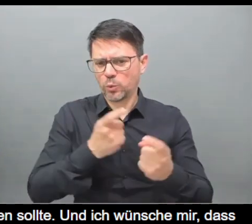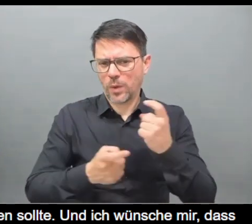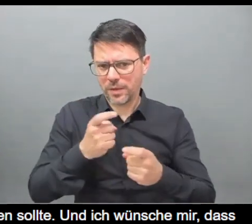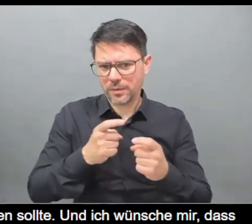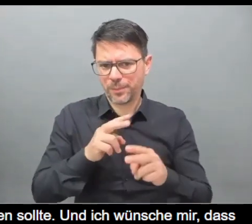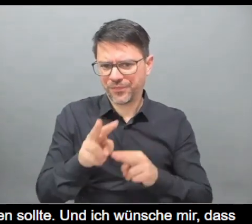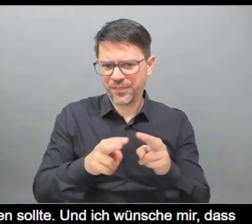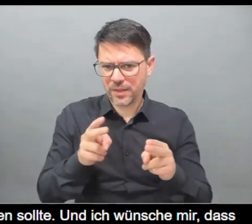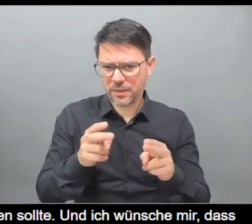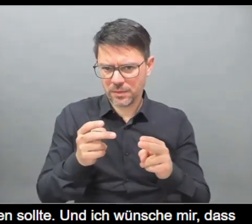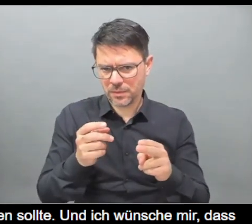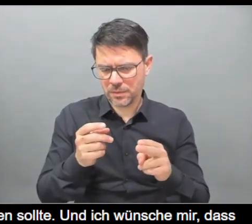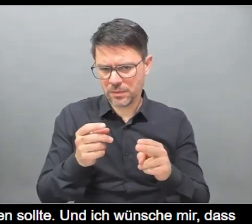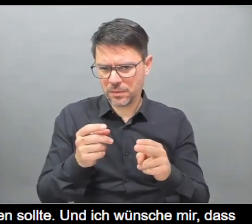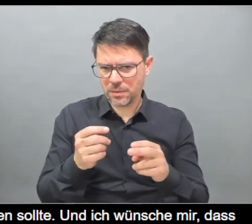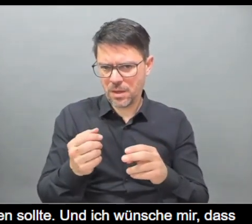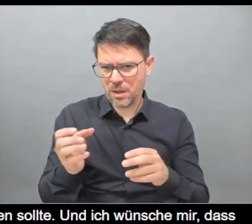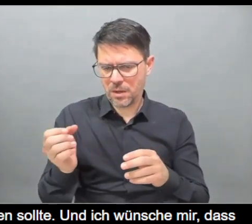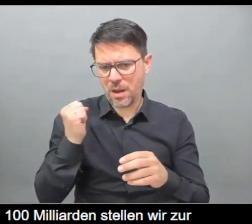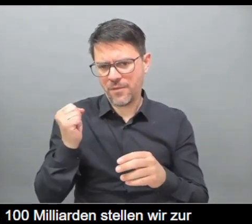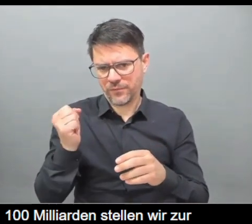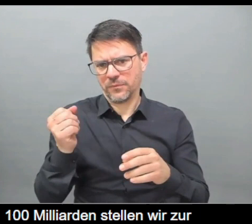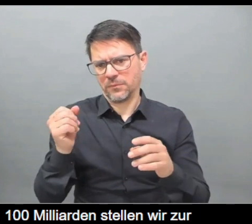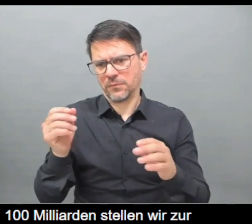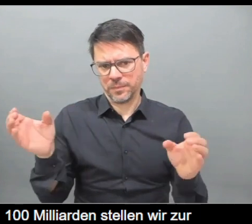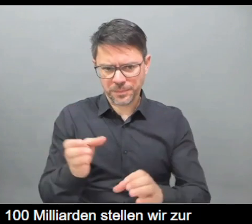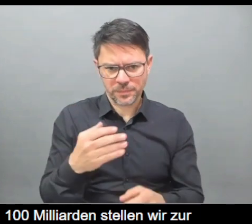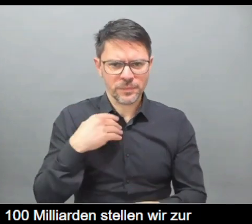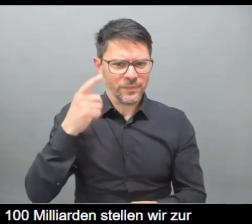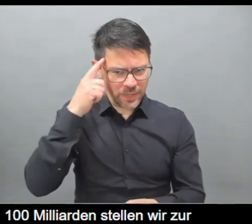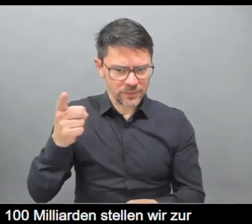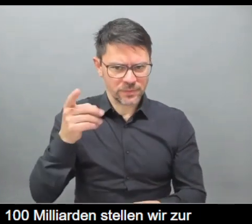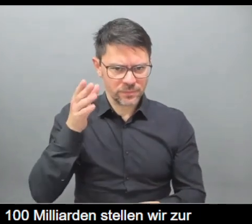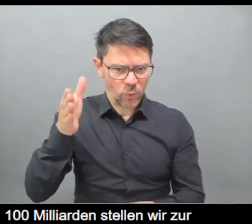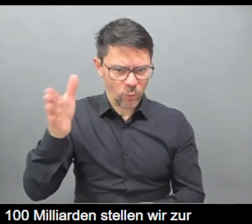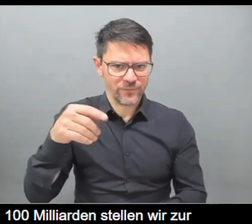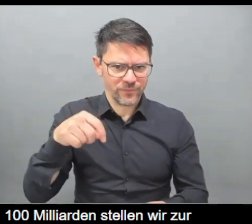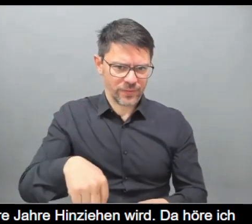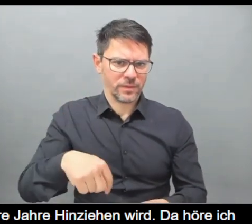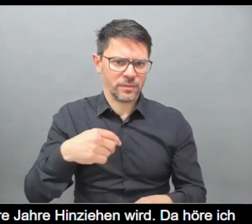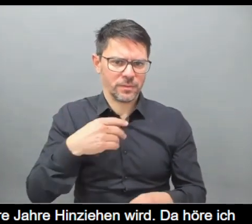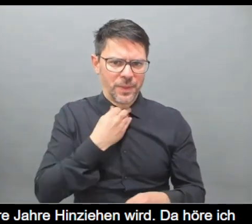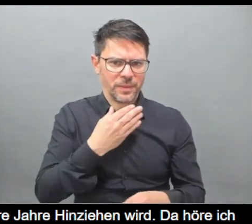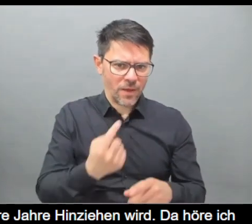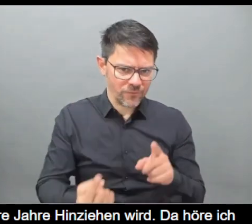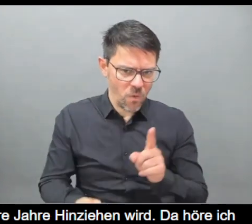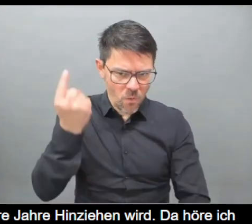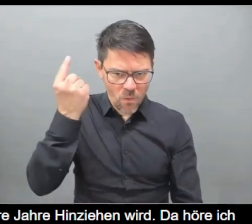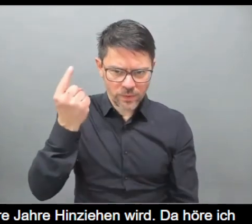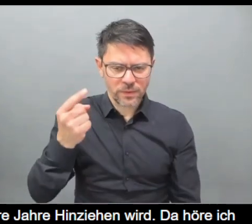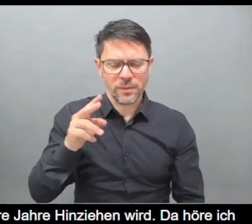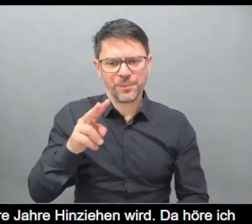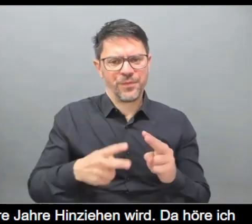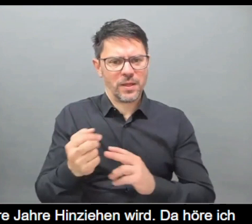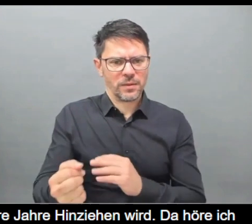angewiesen sind, dass auch aus dem Ausland Pflegekräfte zu uns kommen. Und deswegen war die Reise des Ministerpräsidenten gestern gut und wichtig und wird auch in den